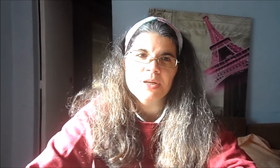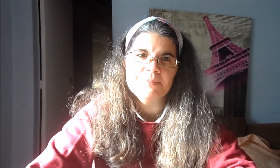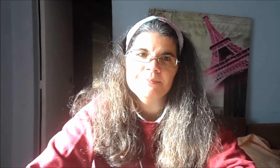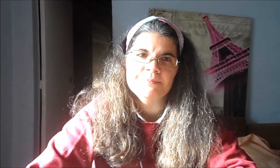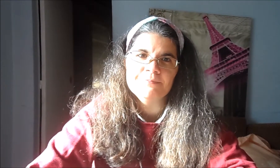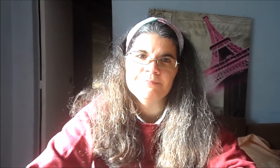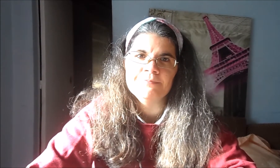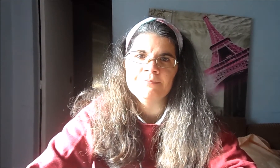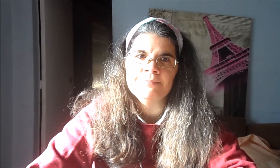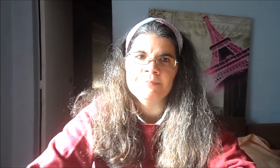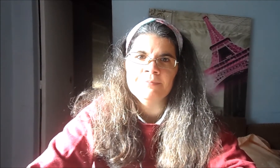nombre.